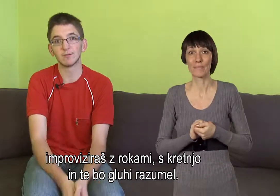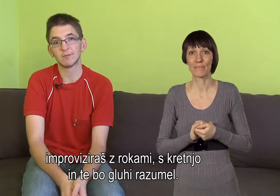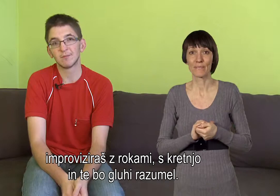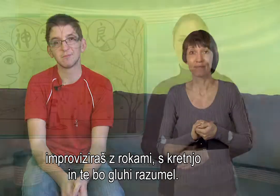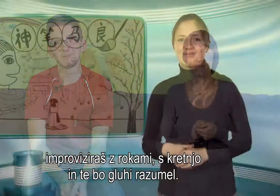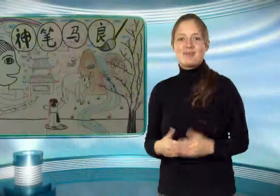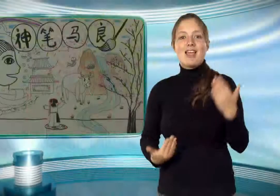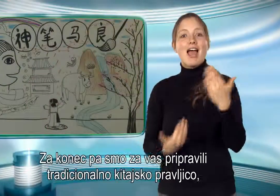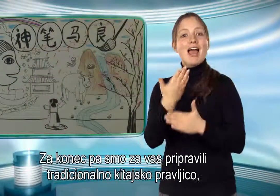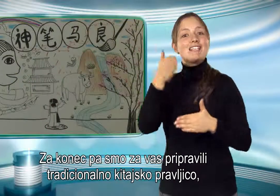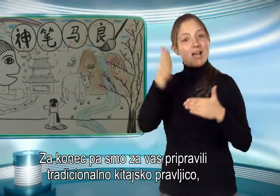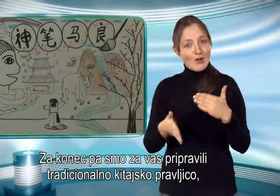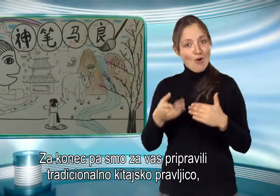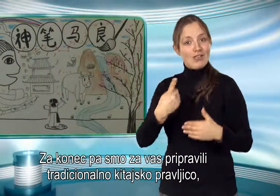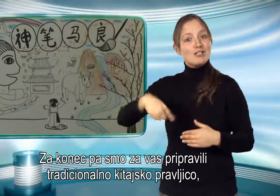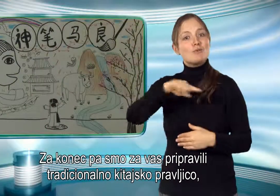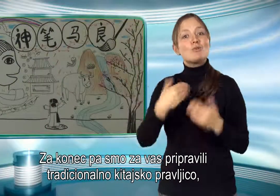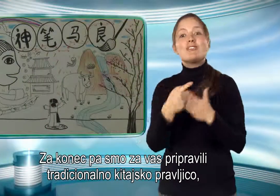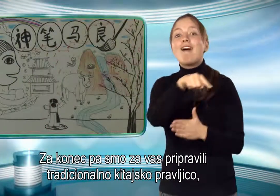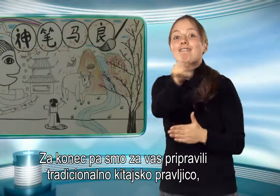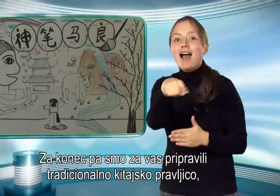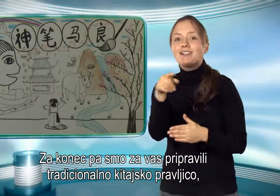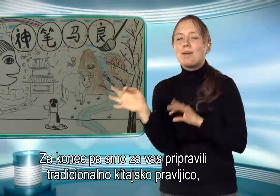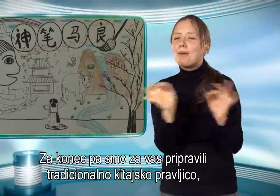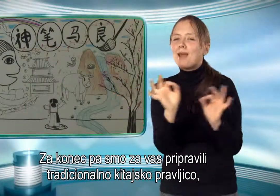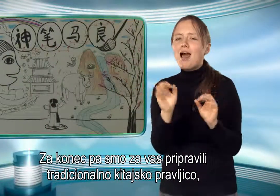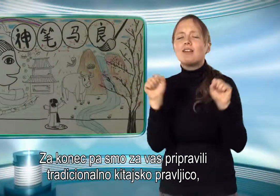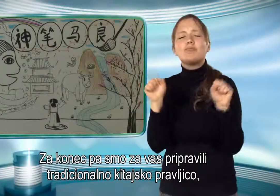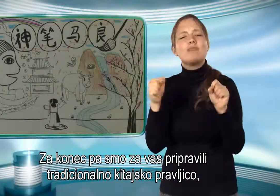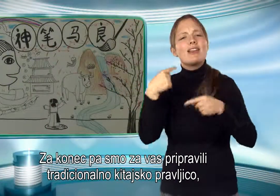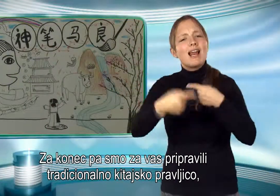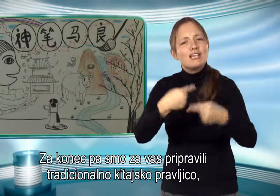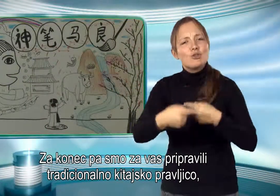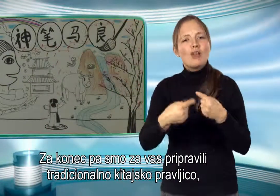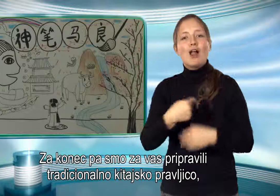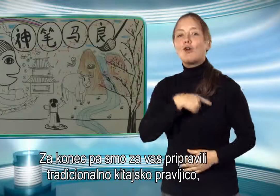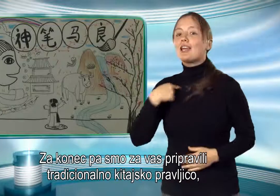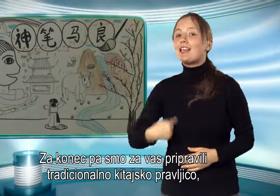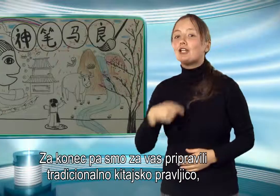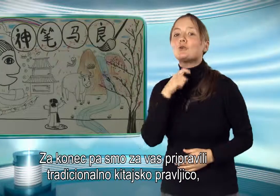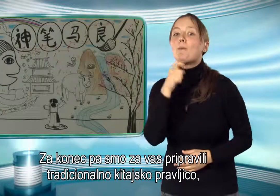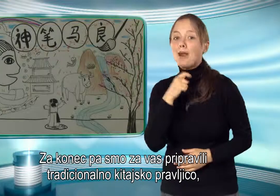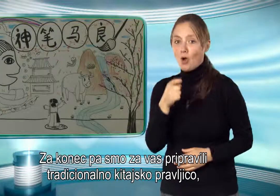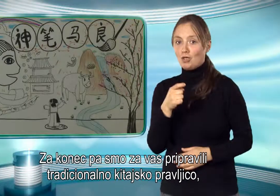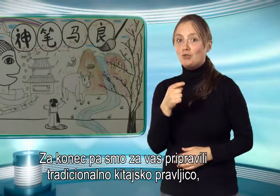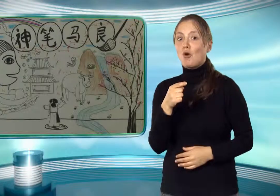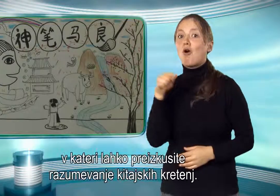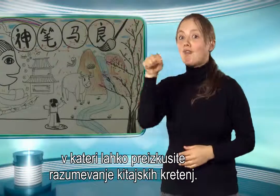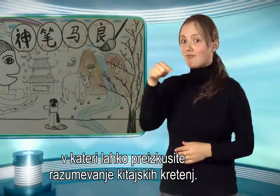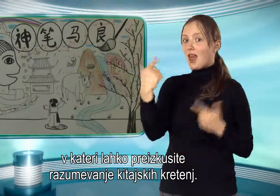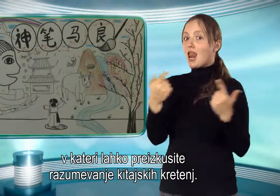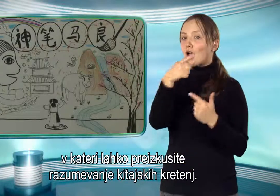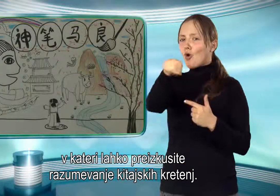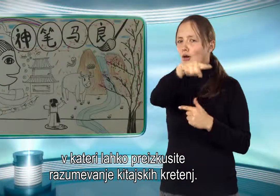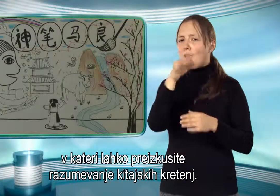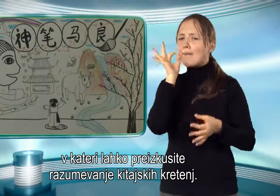razumel. Za konec pa smo za vas pripravili tradicionalno kitajsko pravljico, v kateri lahko